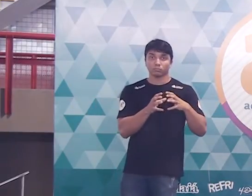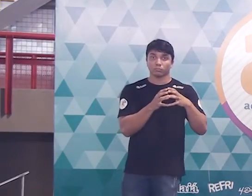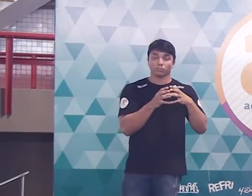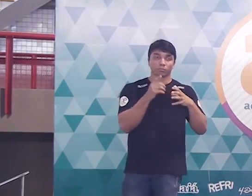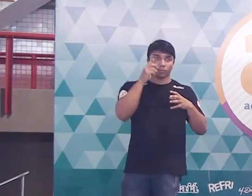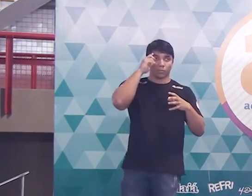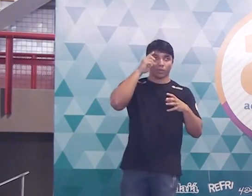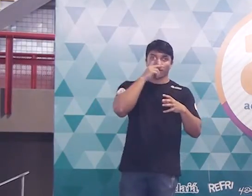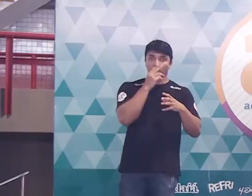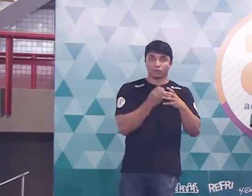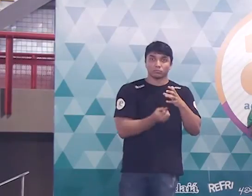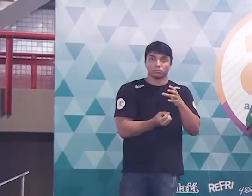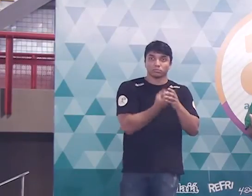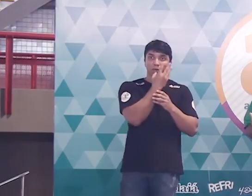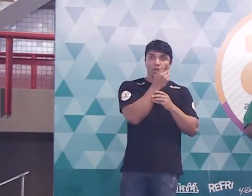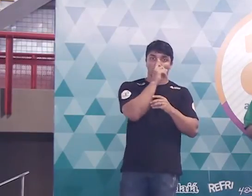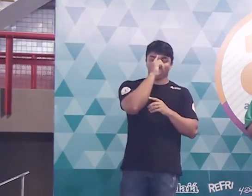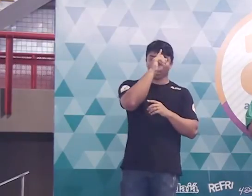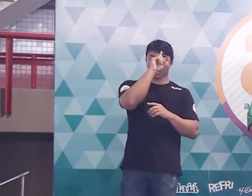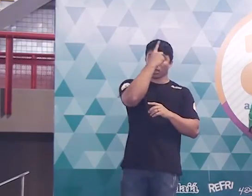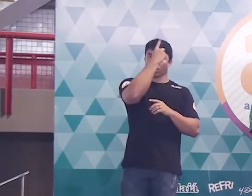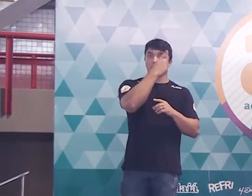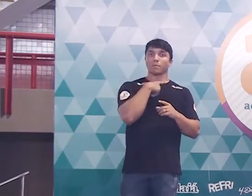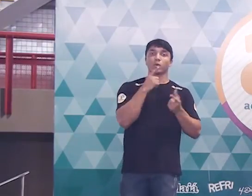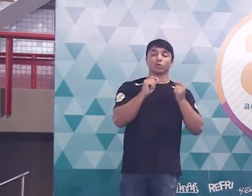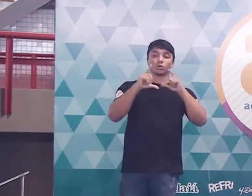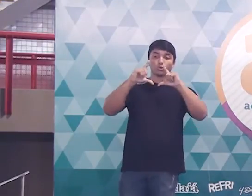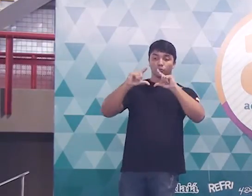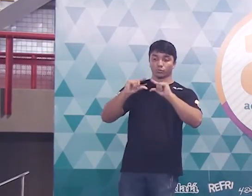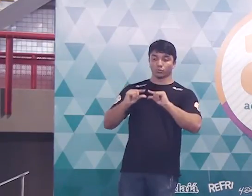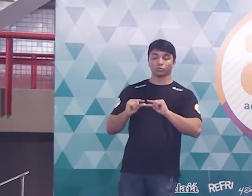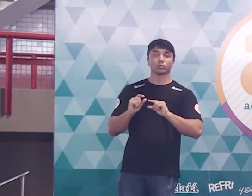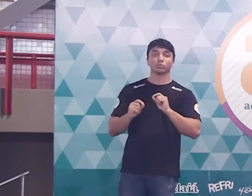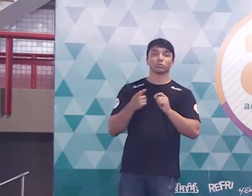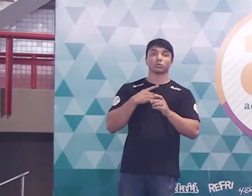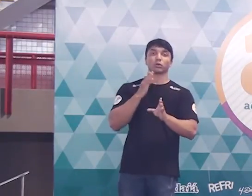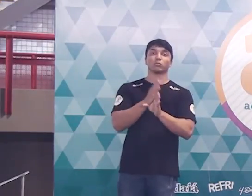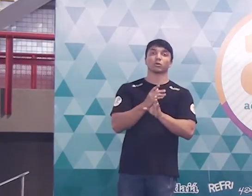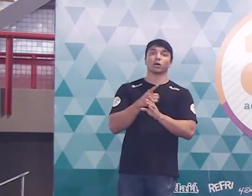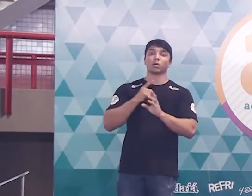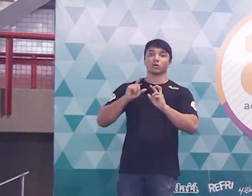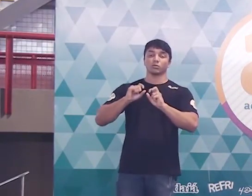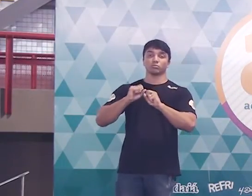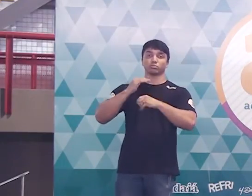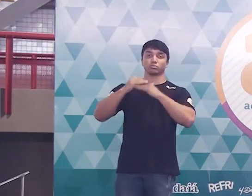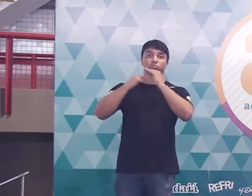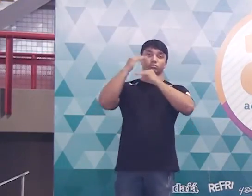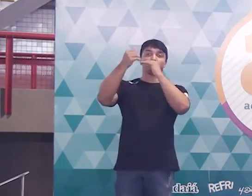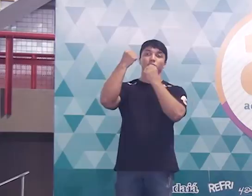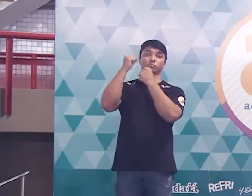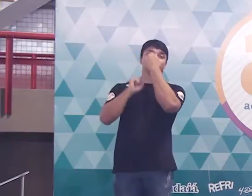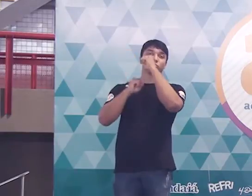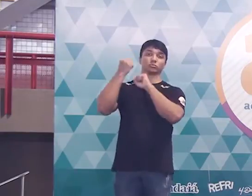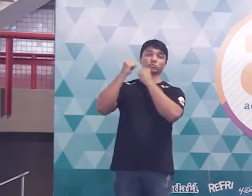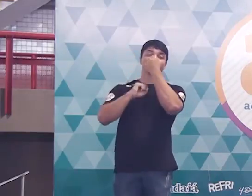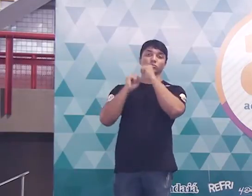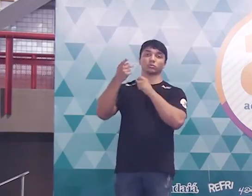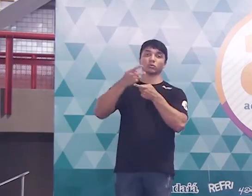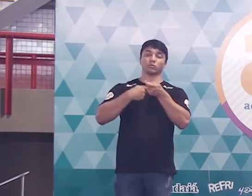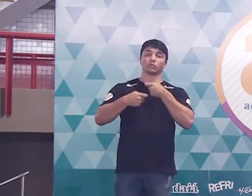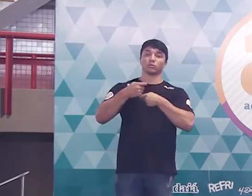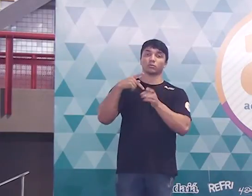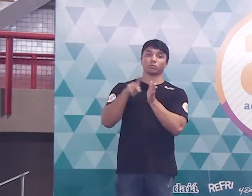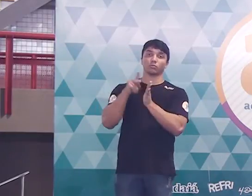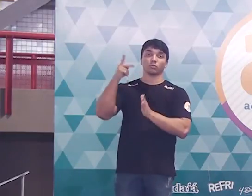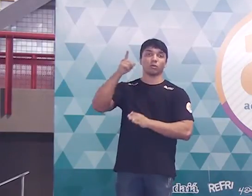essa história de aquecimento global, para diminuir o avanço industrial e comercial